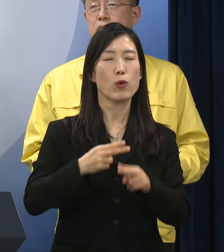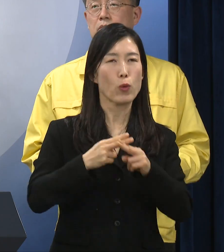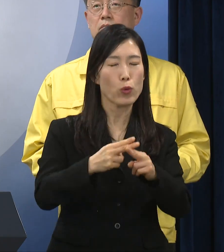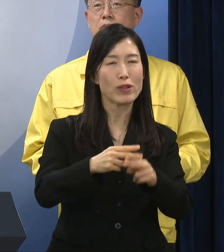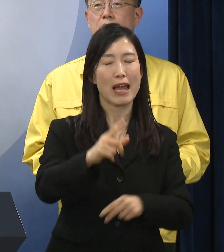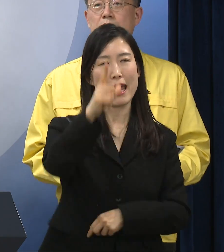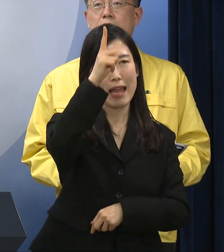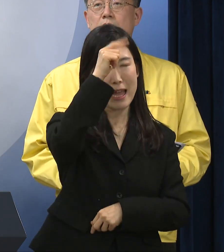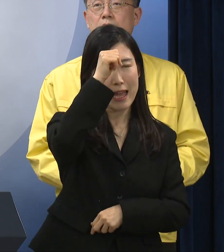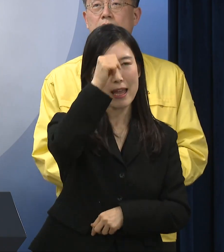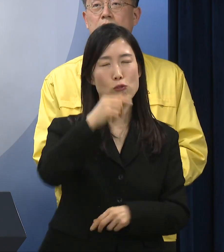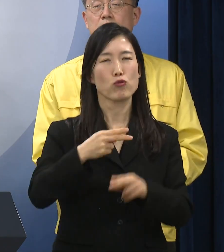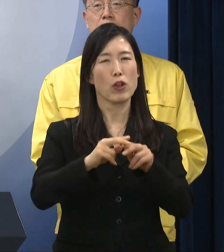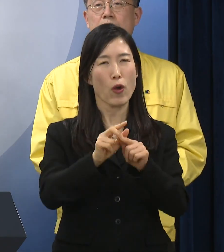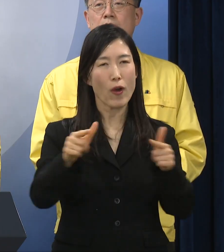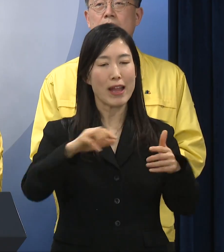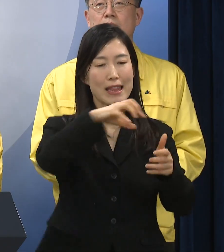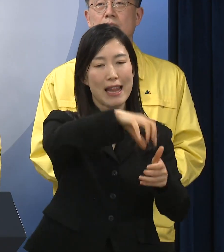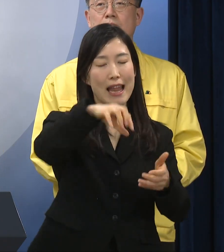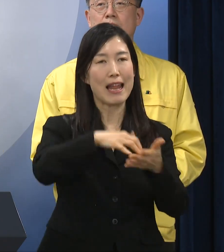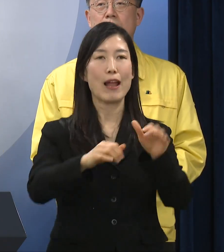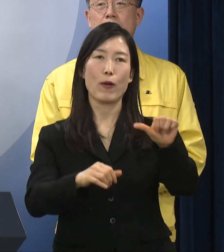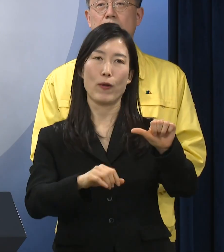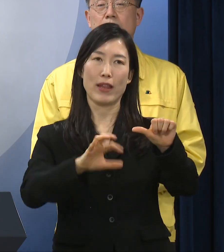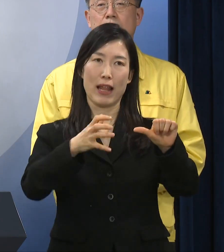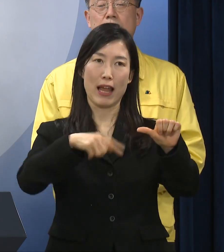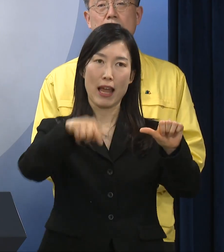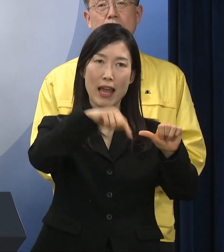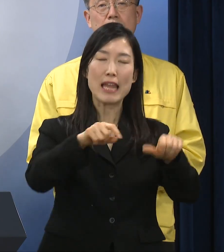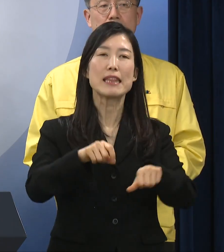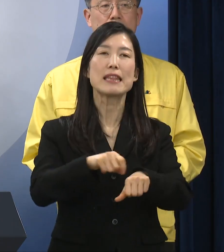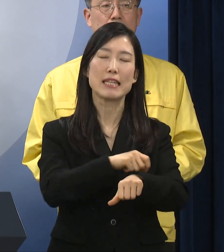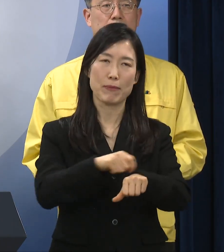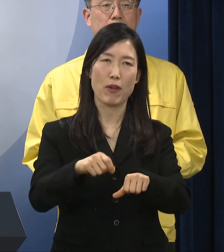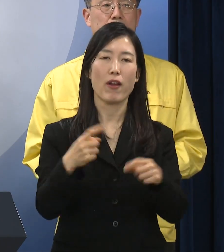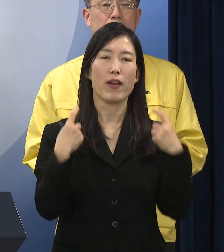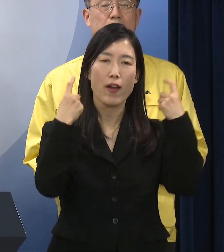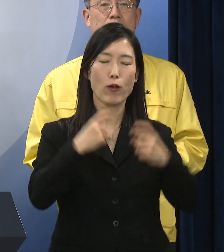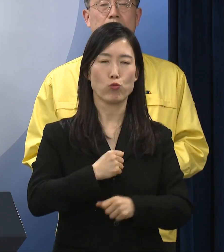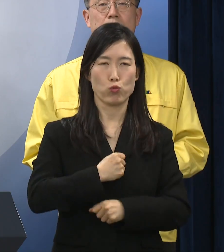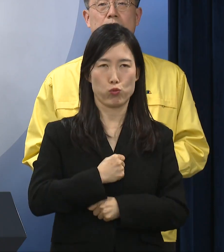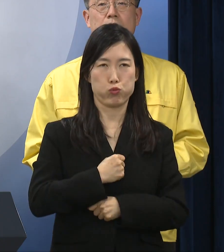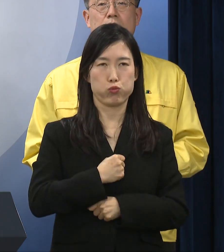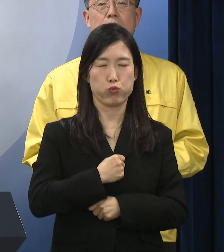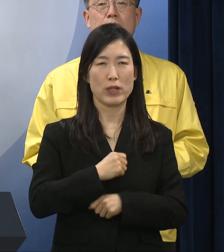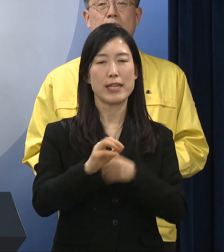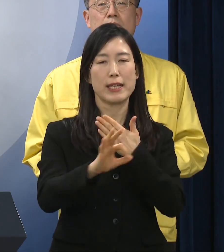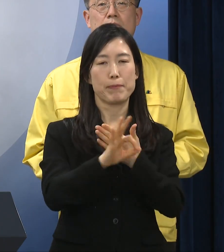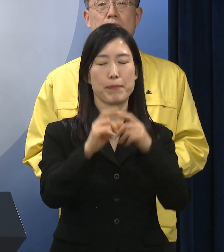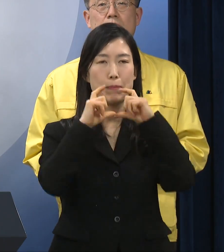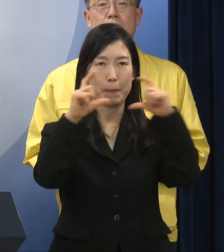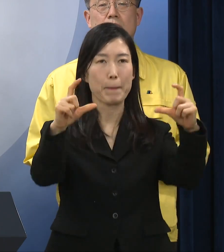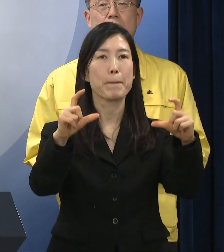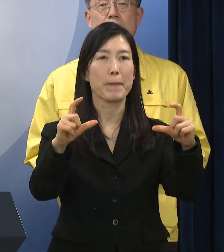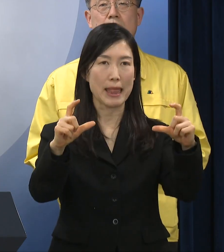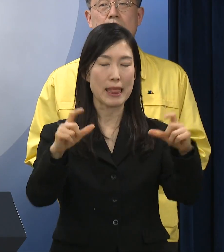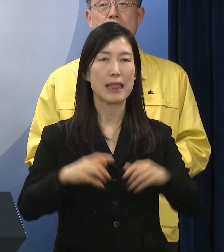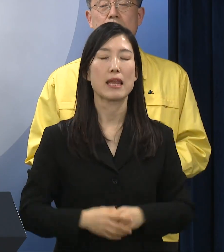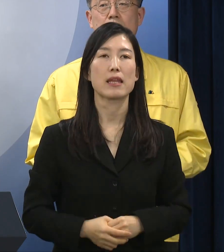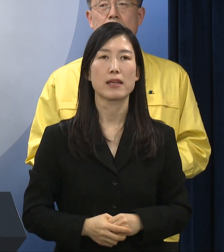요르단, 카타르, 쿠웨이트 등 5개국을 대상으로 오늘 특별 여행주의보를 한시적으로